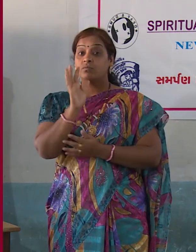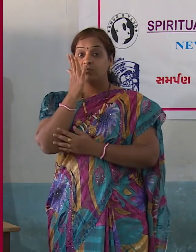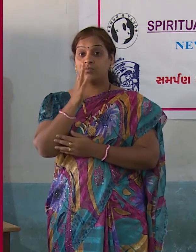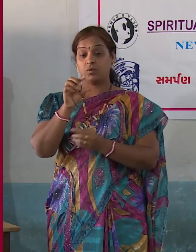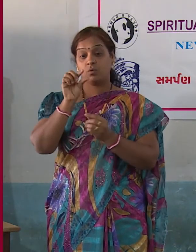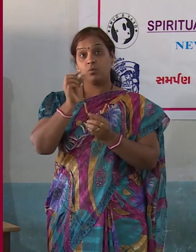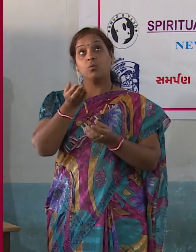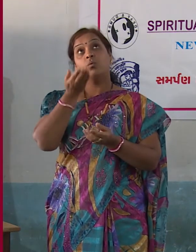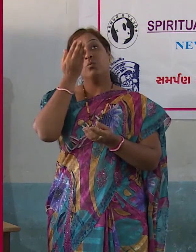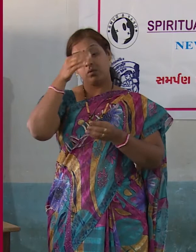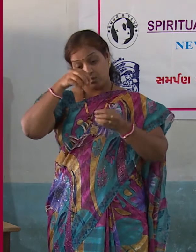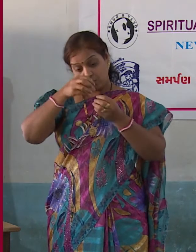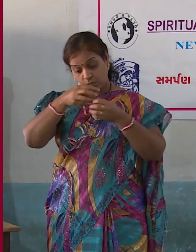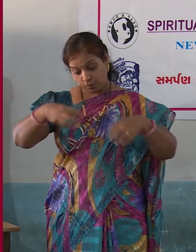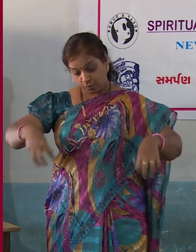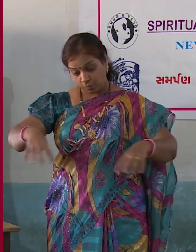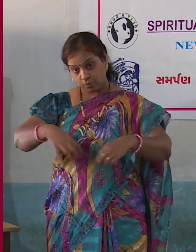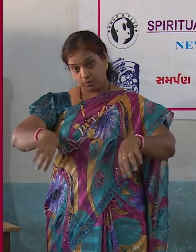और झाड़ सारा नीचे को फैला हुआ है।